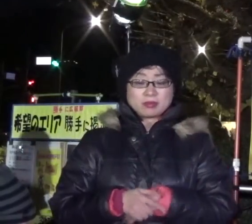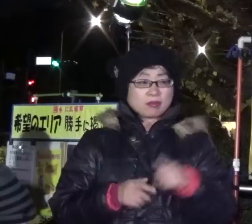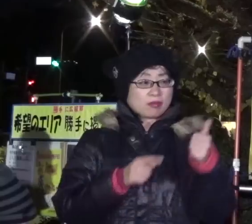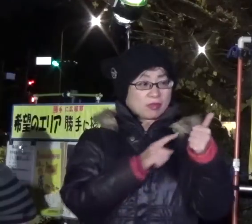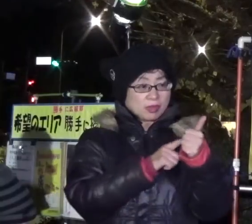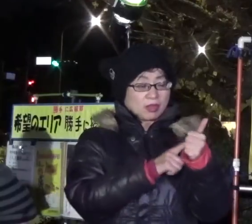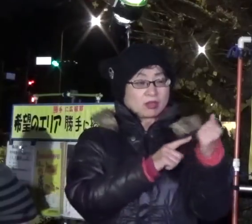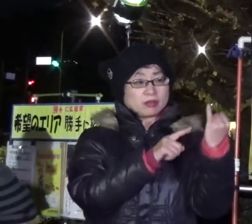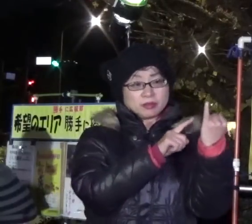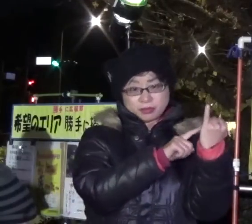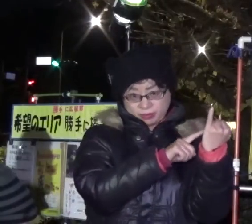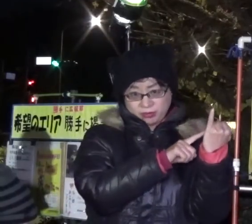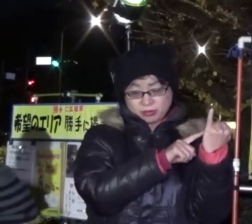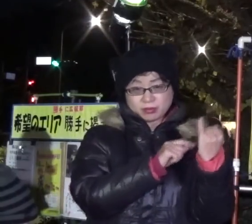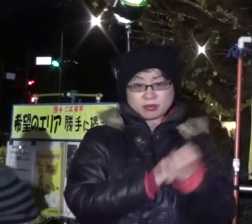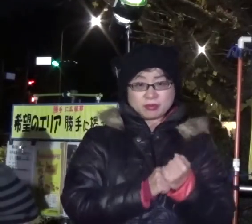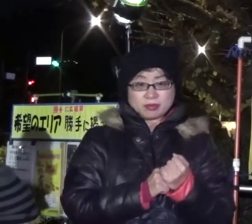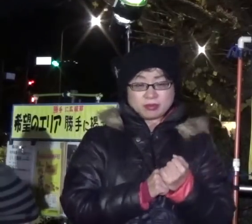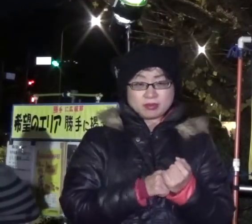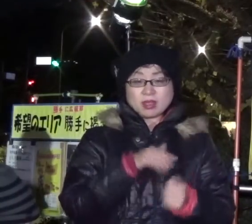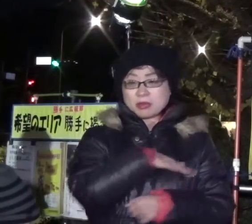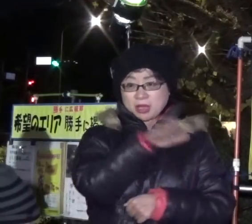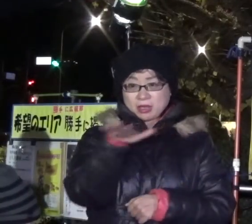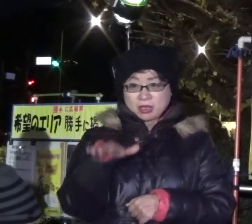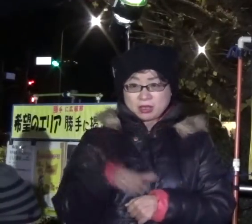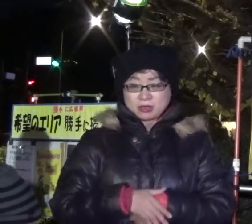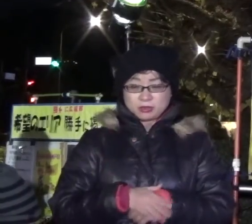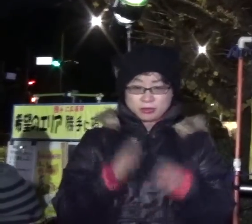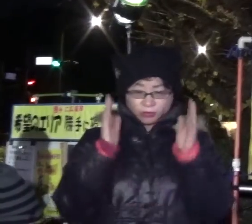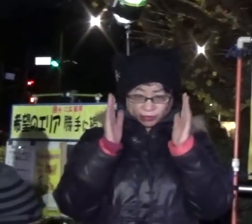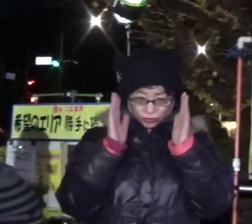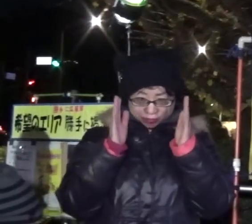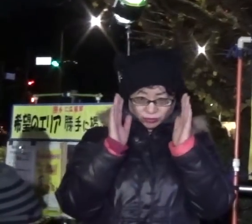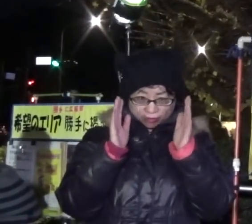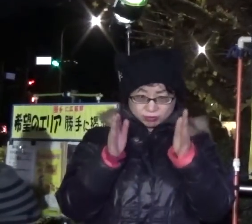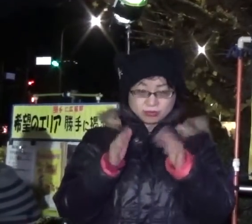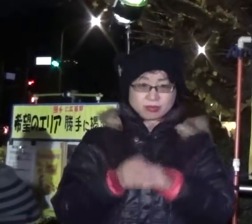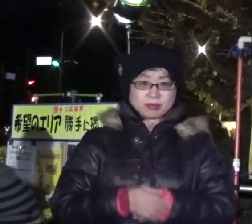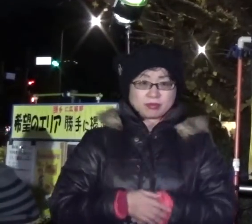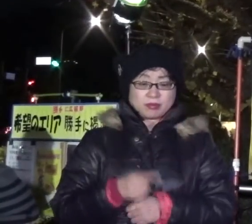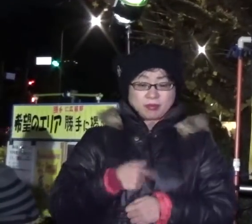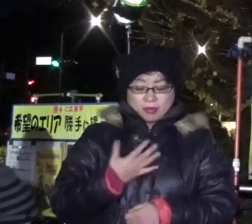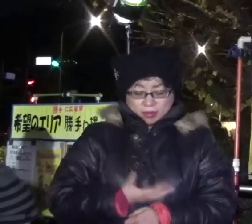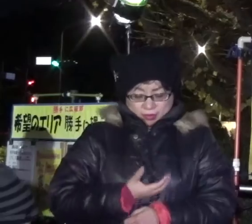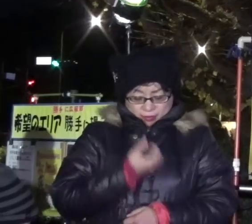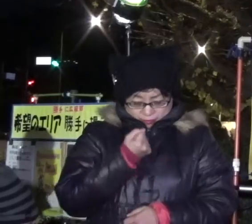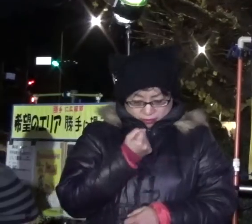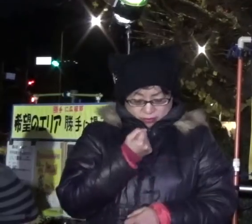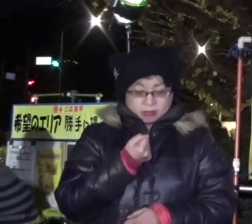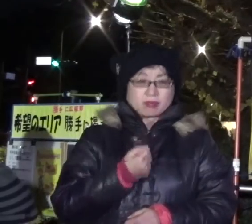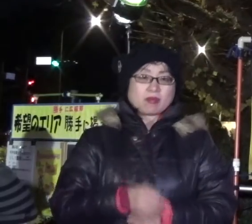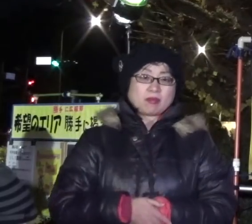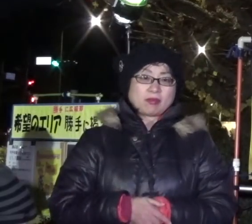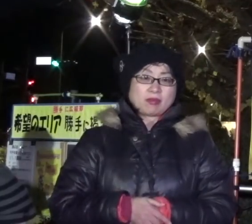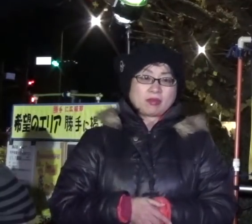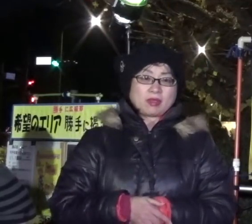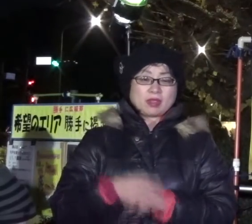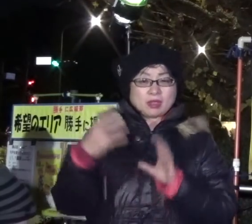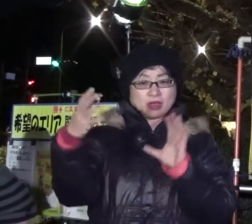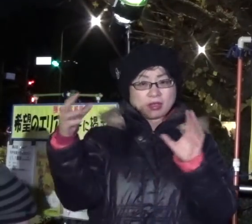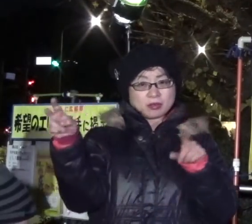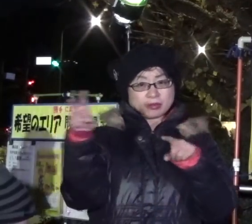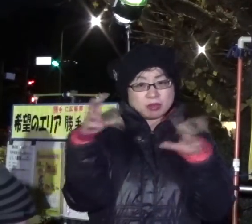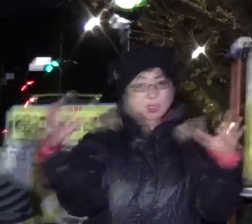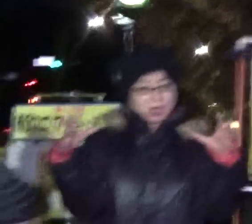さん、それから二郎さん、それからスタッフの皆さんのですね、献身的な働きと、それから強い信念、それにですね、皆さん惹かれてきたんじゃないかな